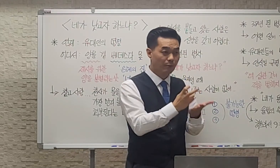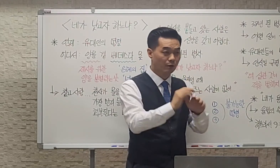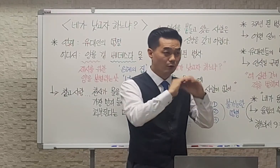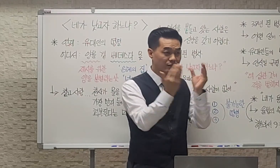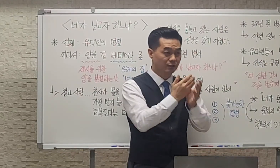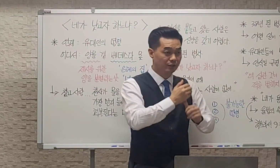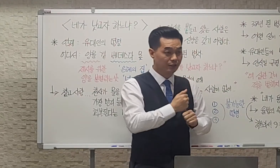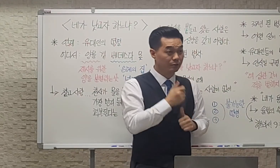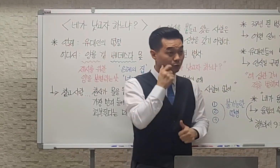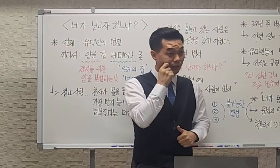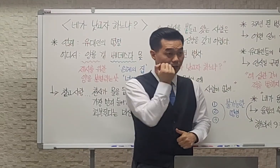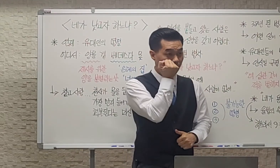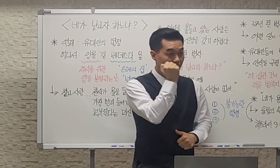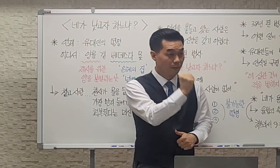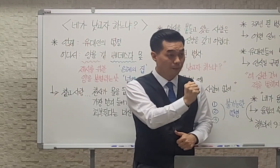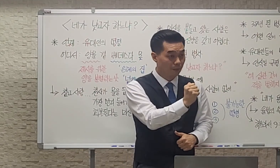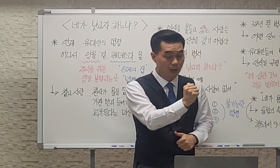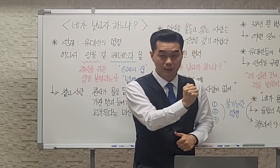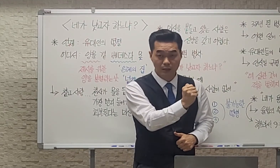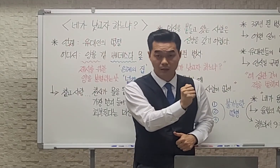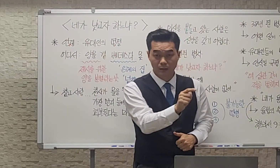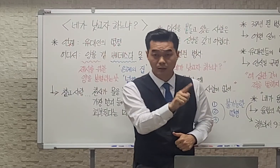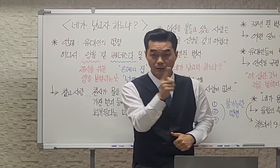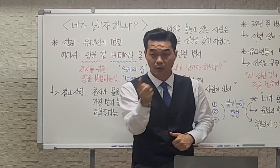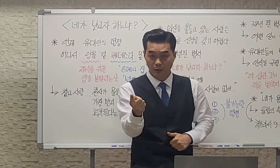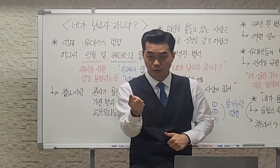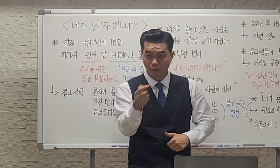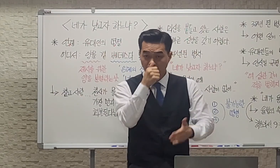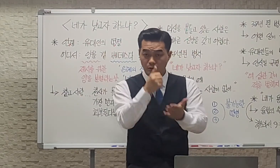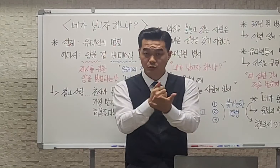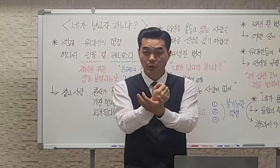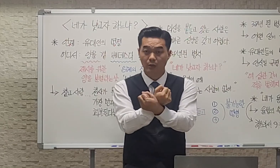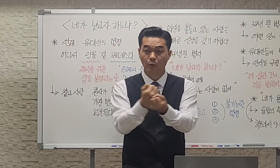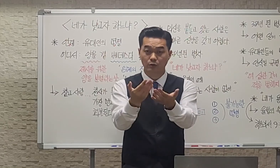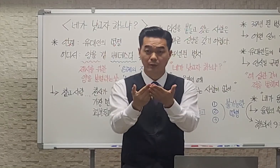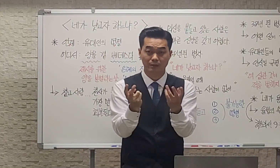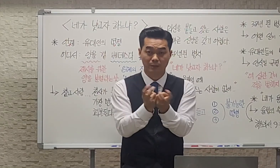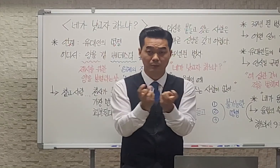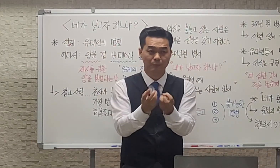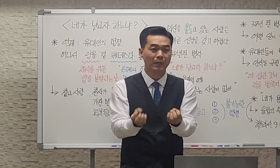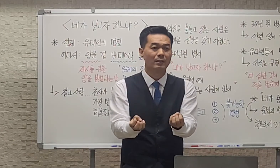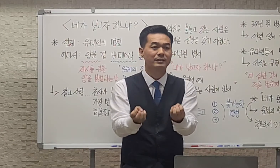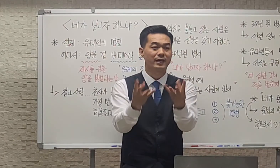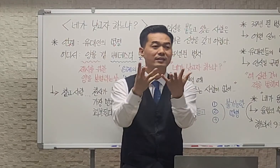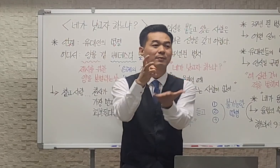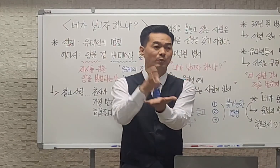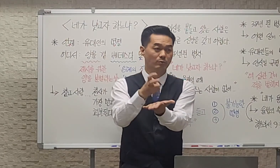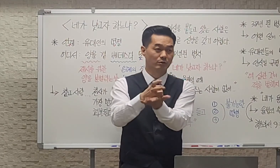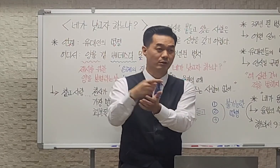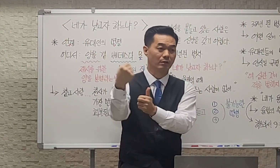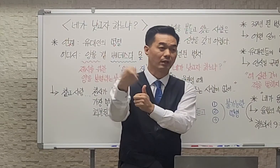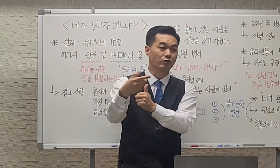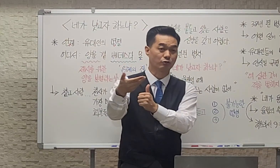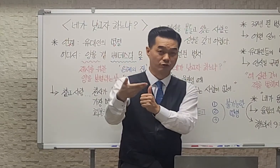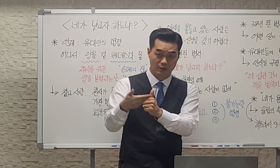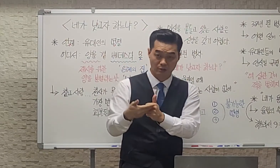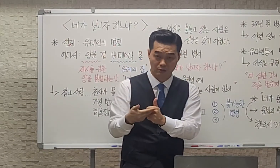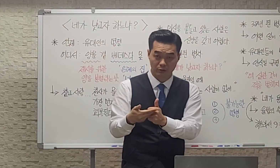십계명을 완전히 지키지 못할 게 뻔하니 그 다음에 죄 용서받는 방법 제사법을 가르쳐 주세요.